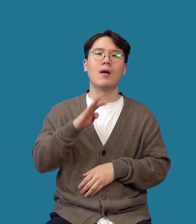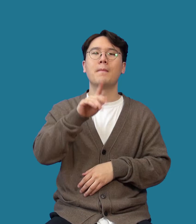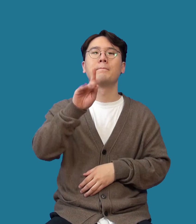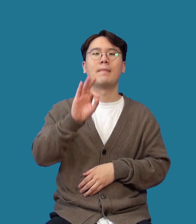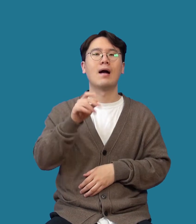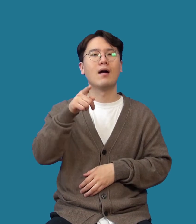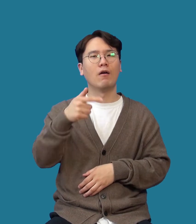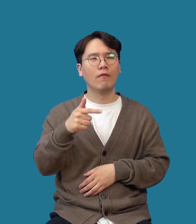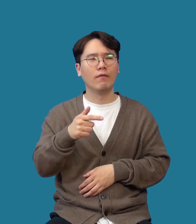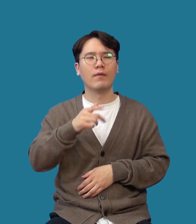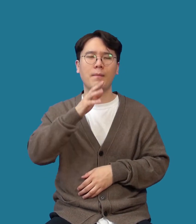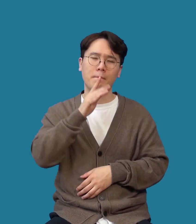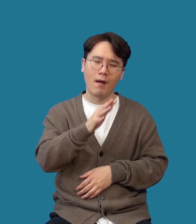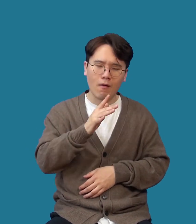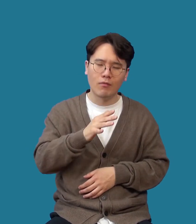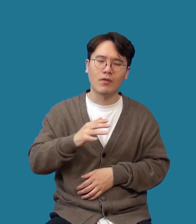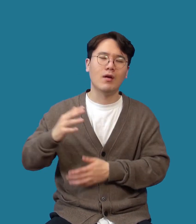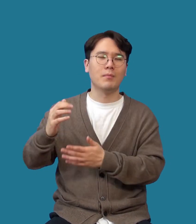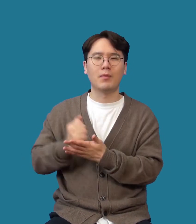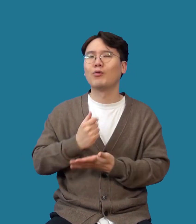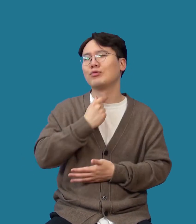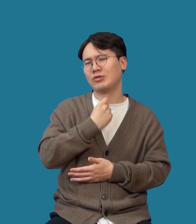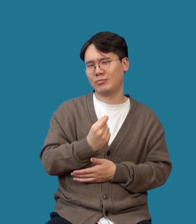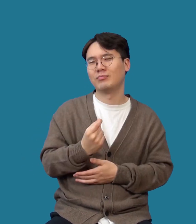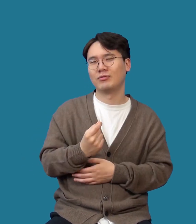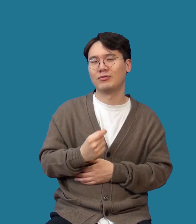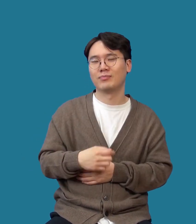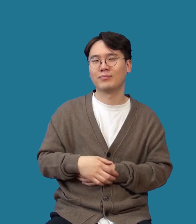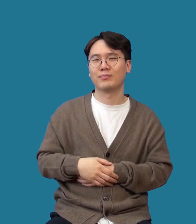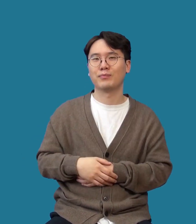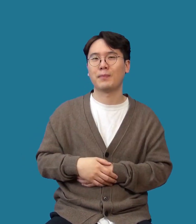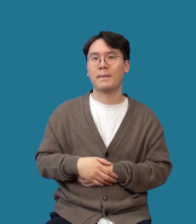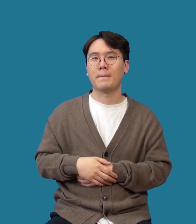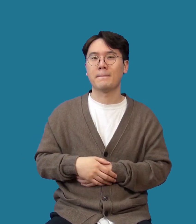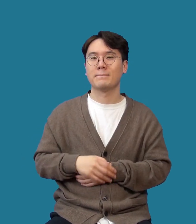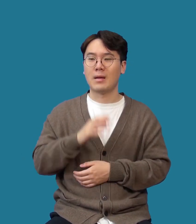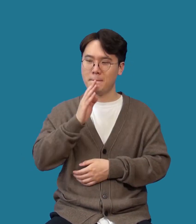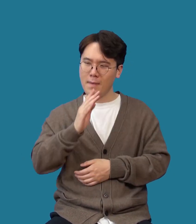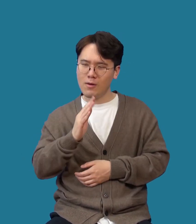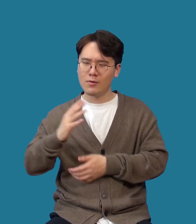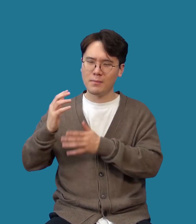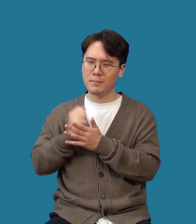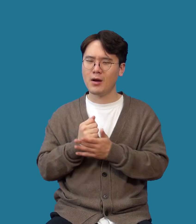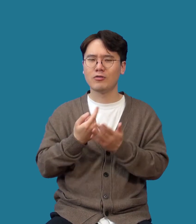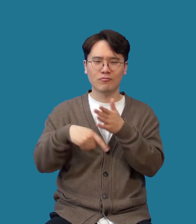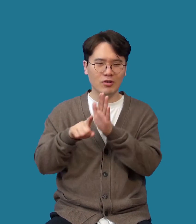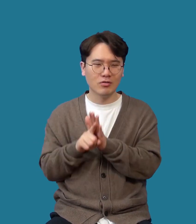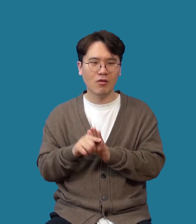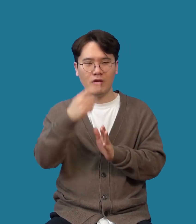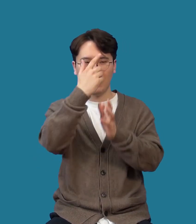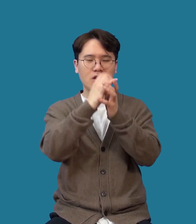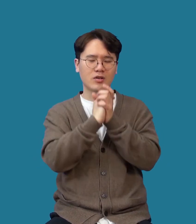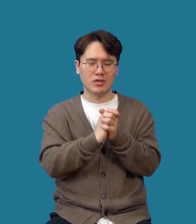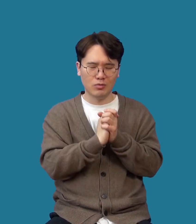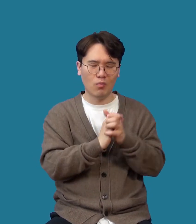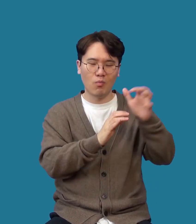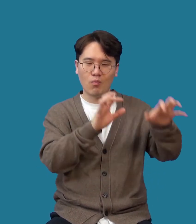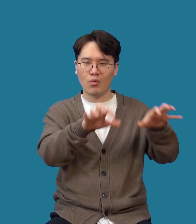받고 싶었다고 합니다. 그래서 방언 받기 위해서 기도원이라는 기도원은 다